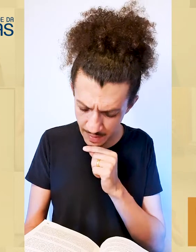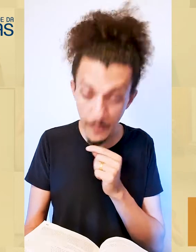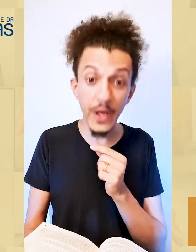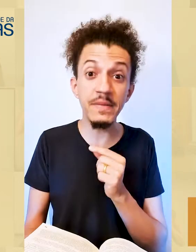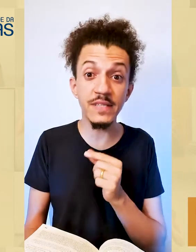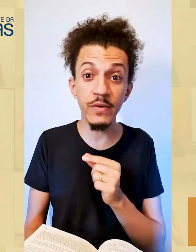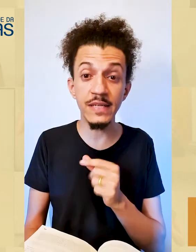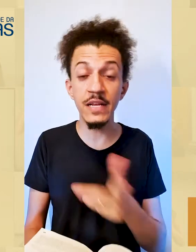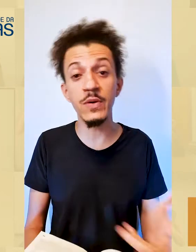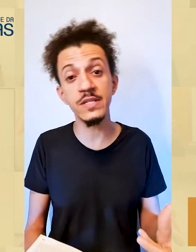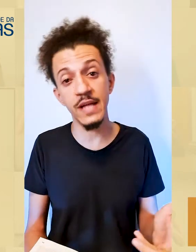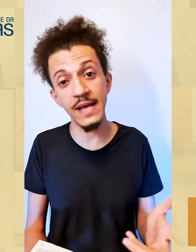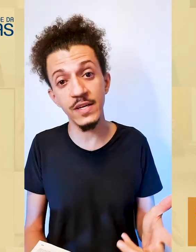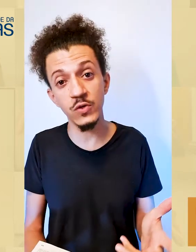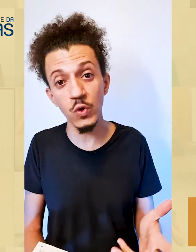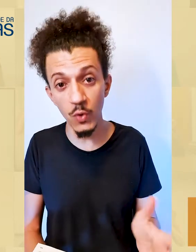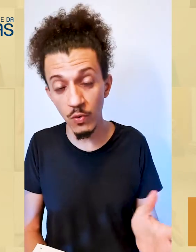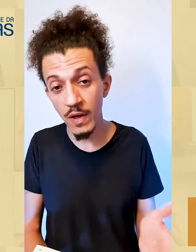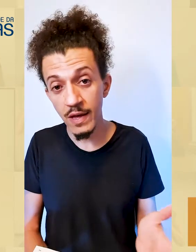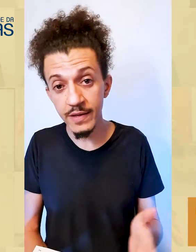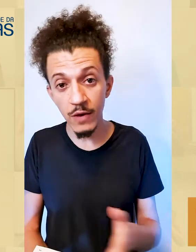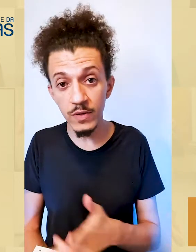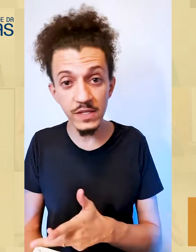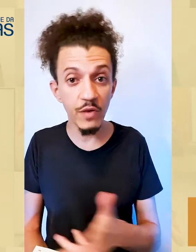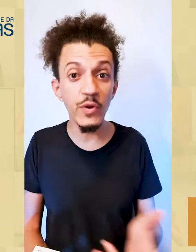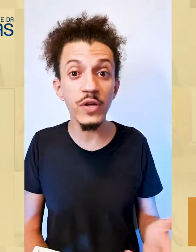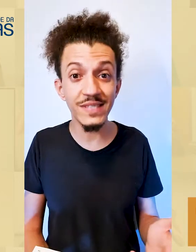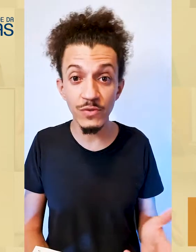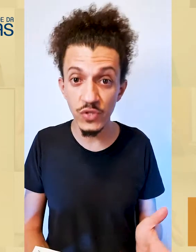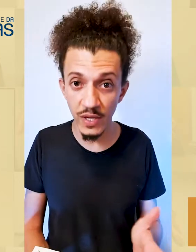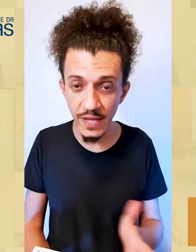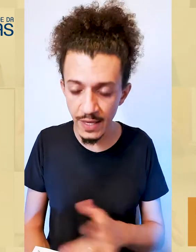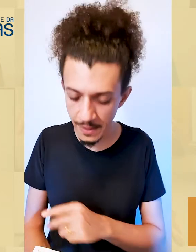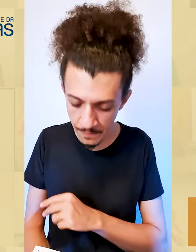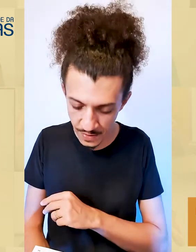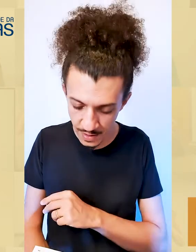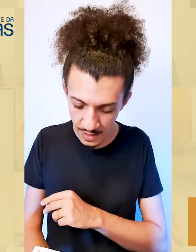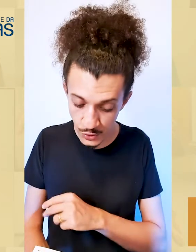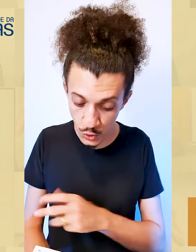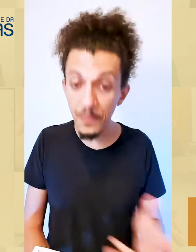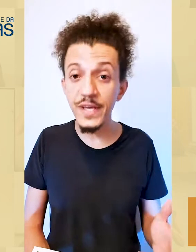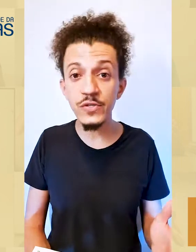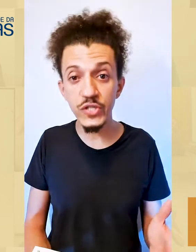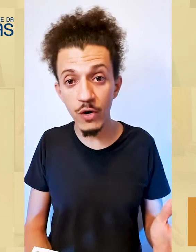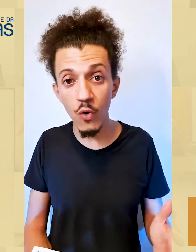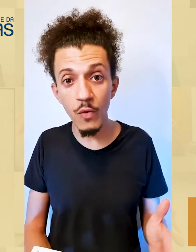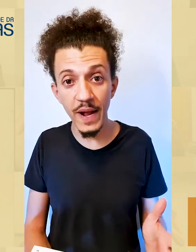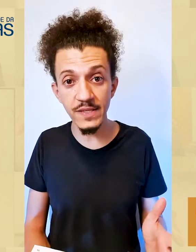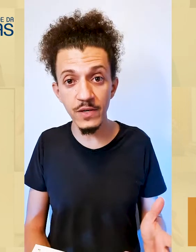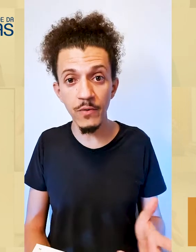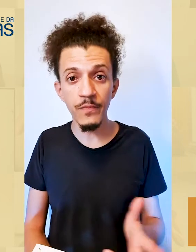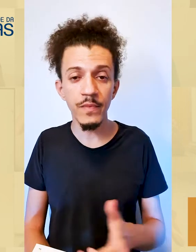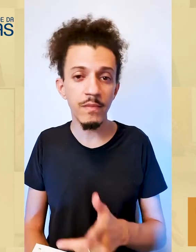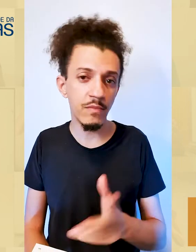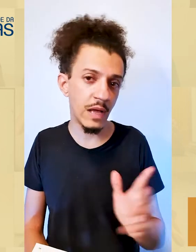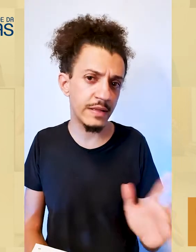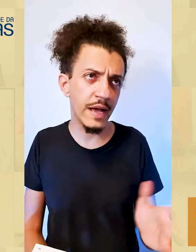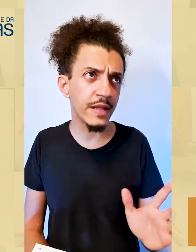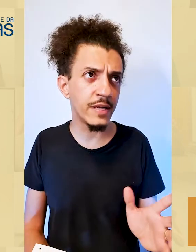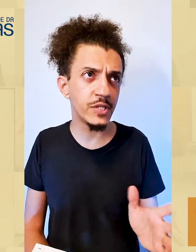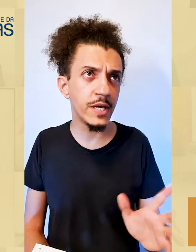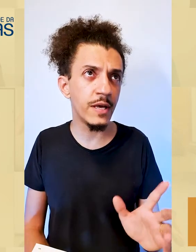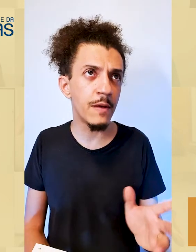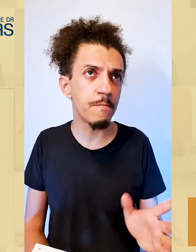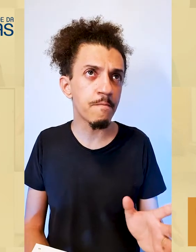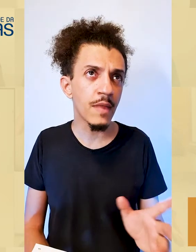falei sobre a proibição das línguas de sinais em todo o mundo, que aconteceu em 1880, e de como que isso chegou no Brasil, na